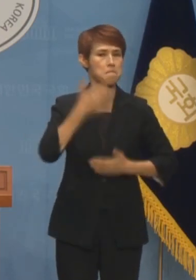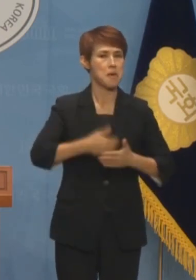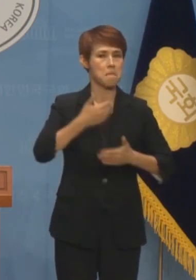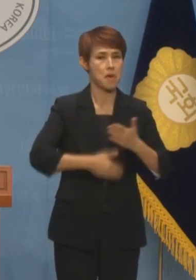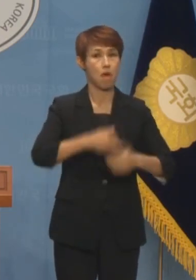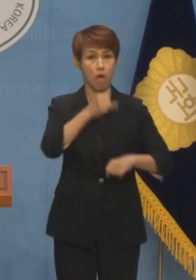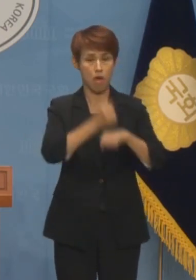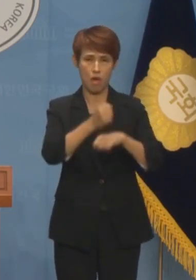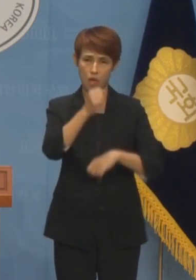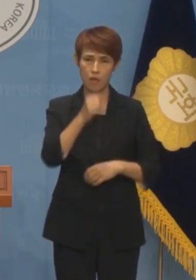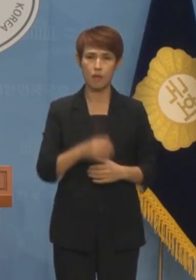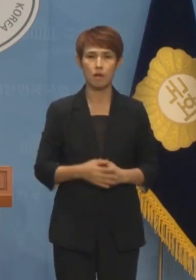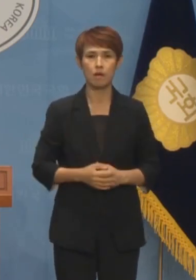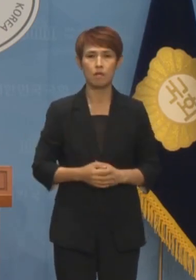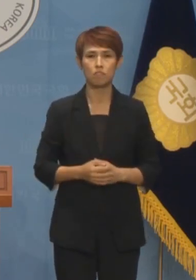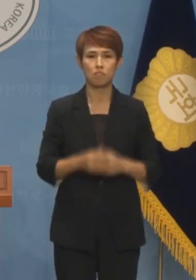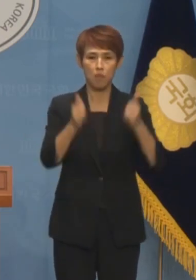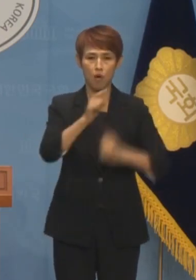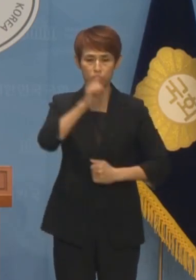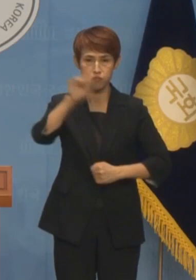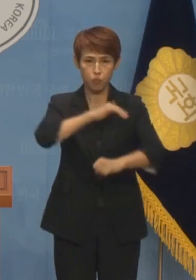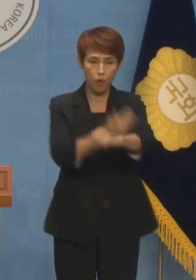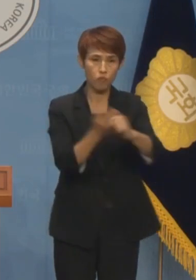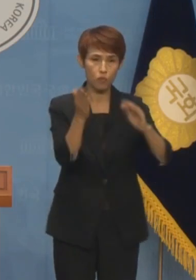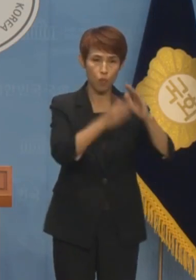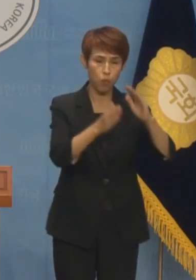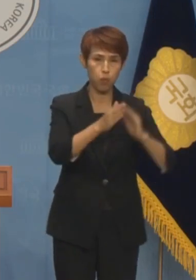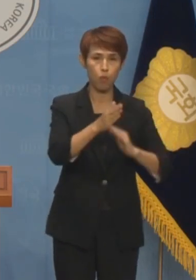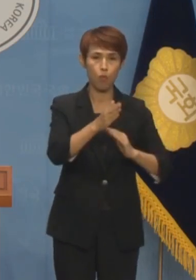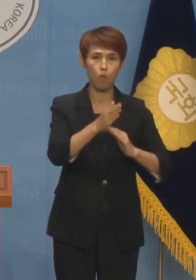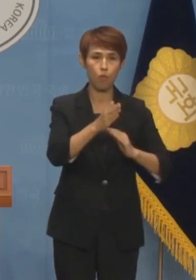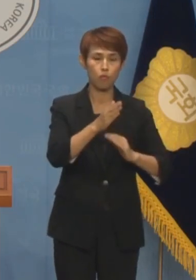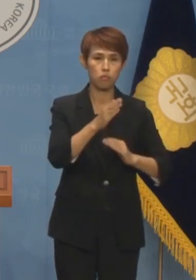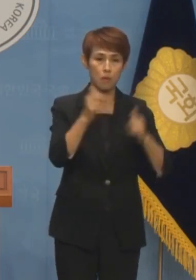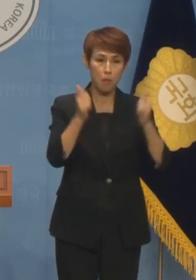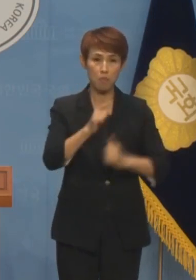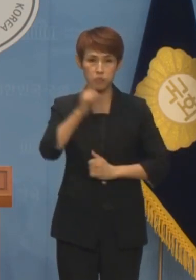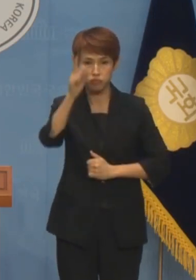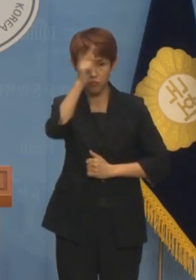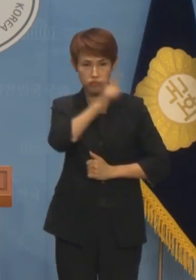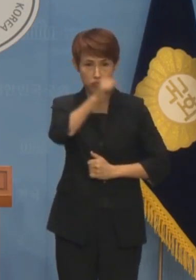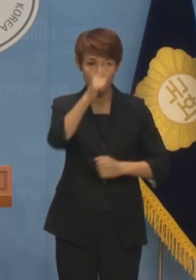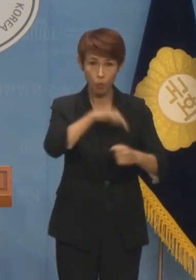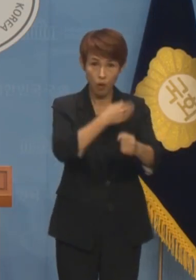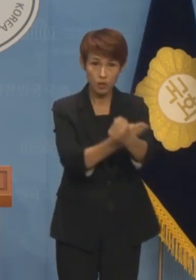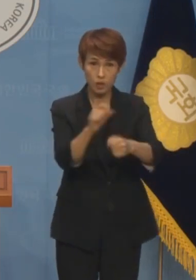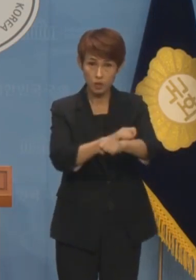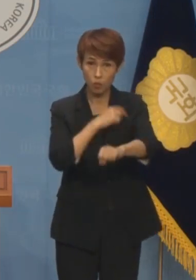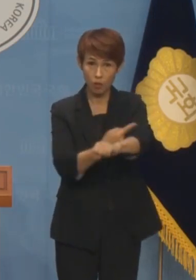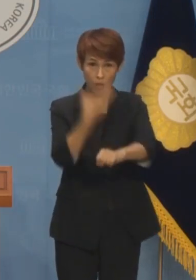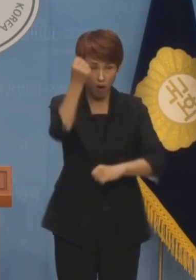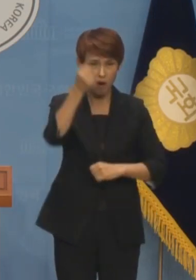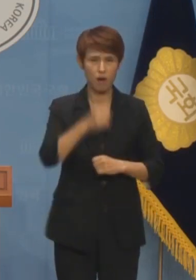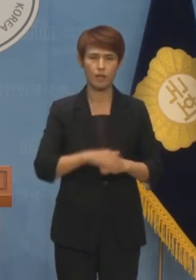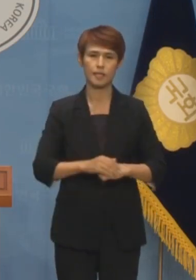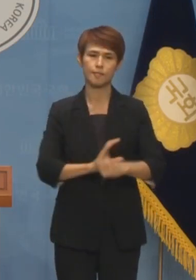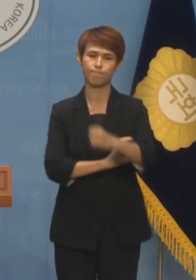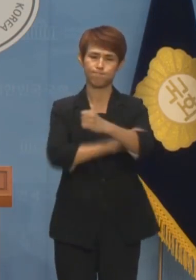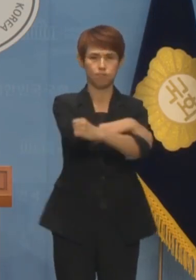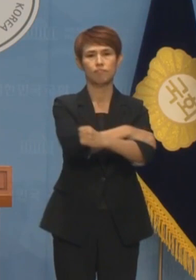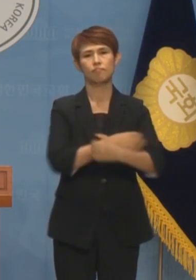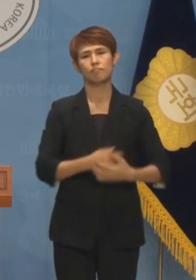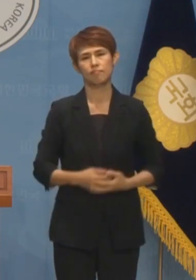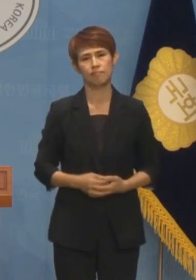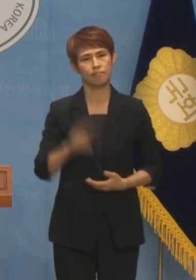주장합니다. 기소권과 공소권을 특권으로 휘두릅니다. 그건 오만한 착각이자 권한 남용입니다.